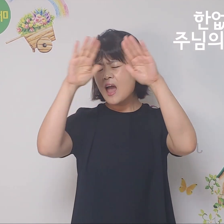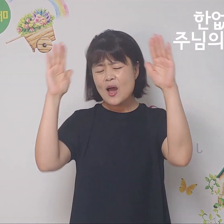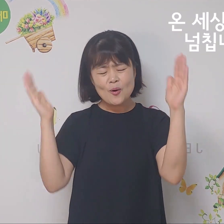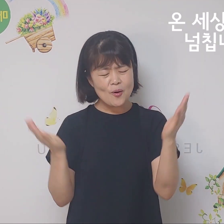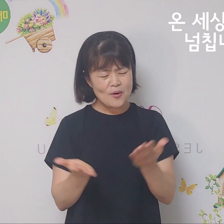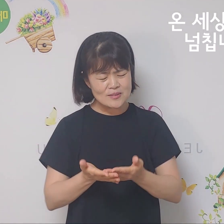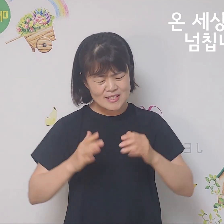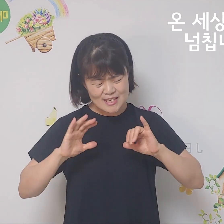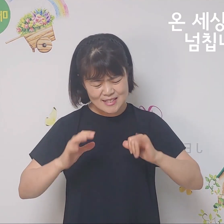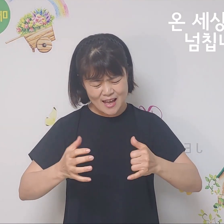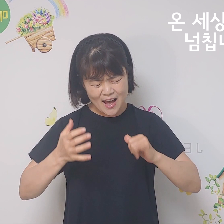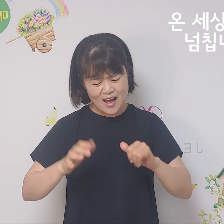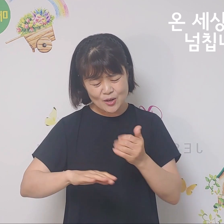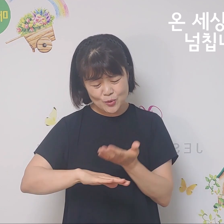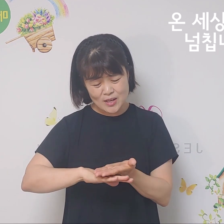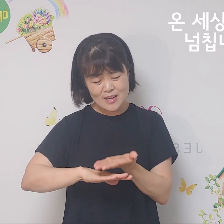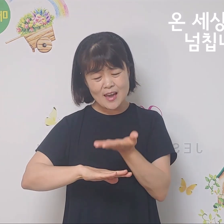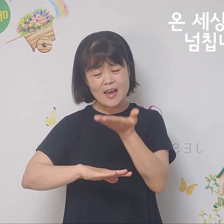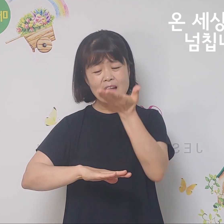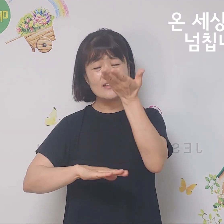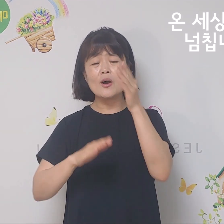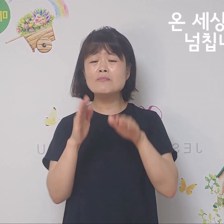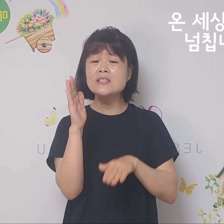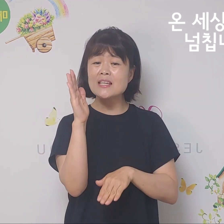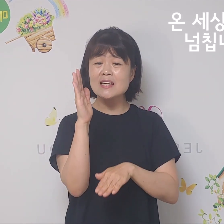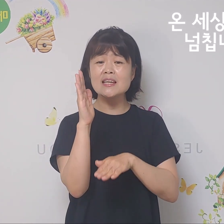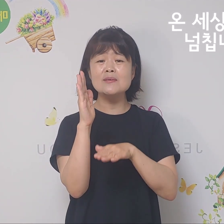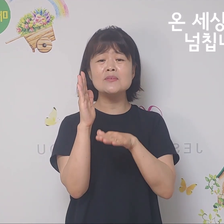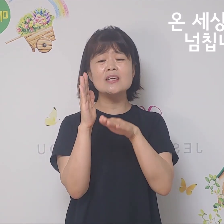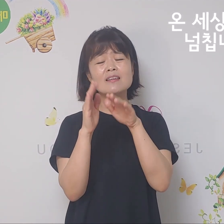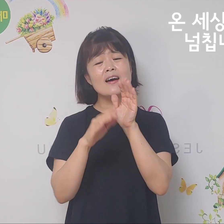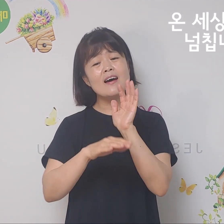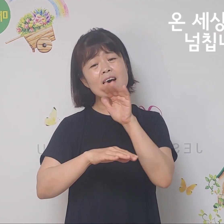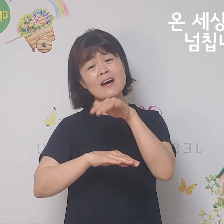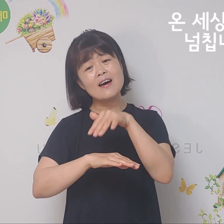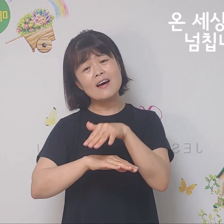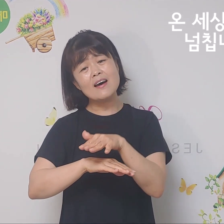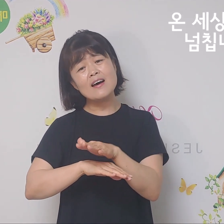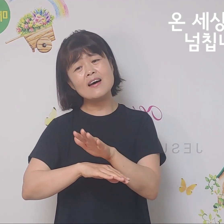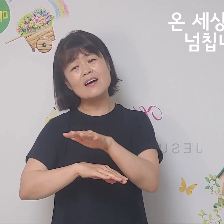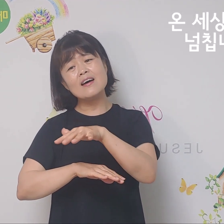온 세상 위에 넘칩니다.